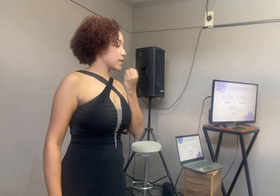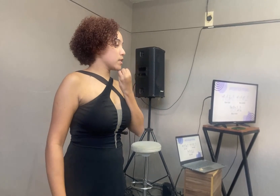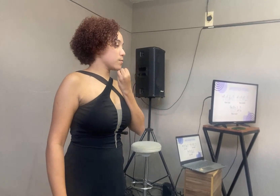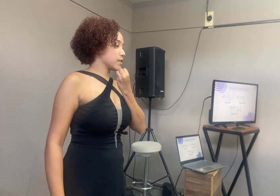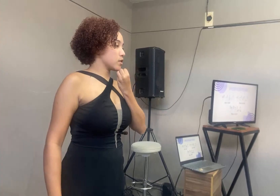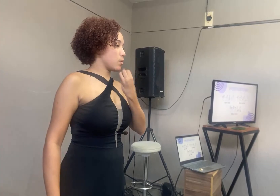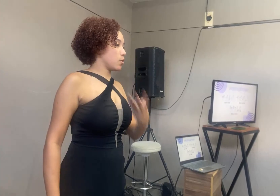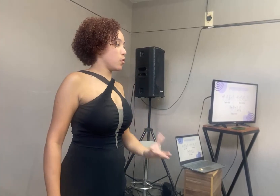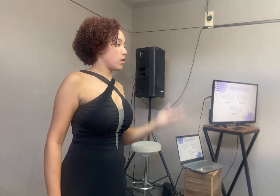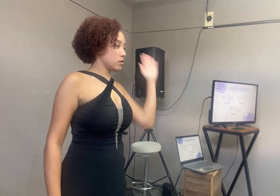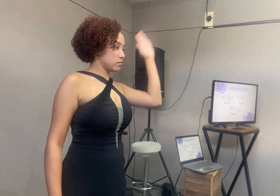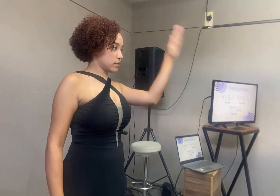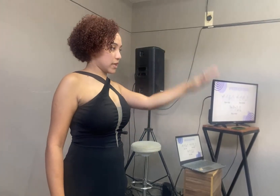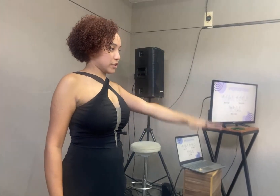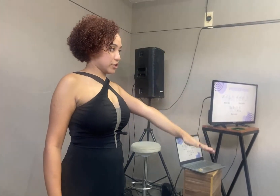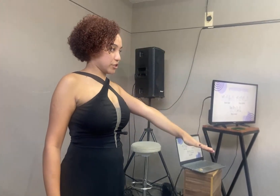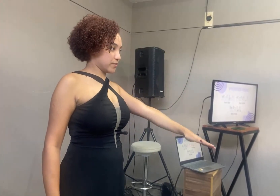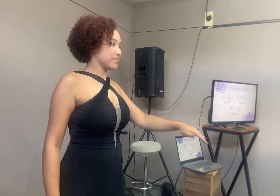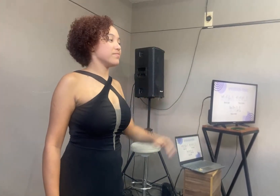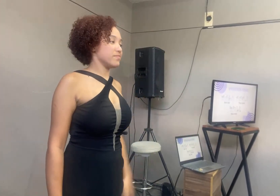aqui, não precisa. Boa tarde.